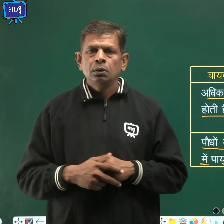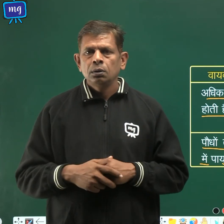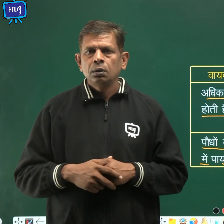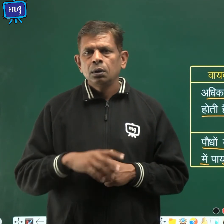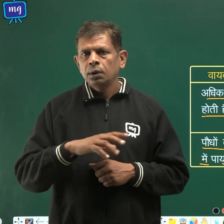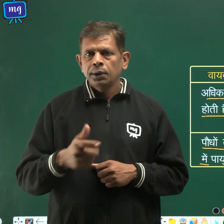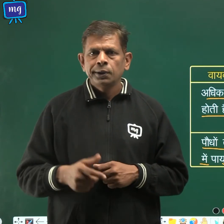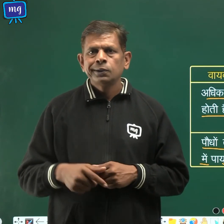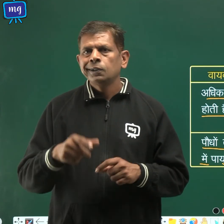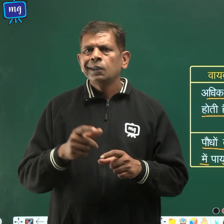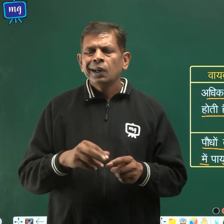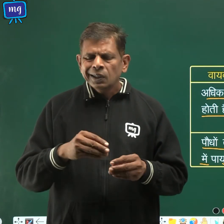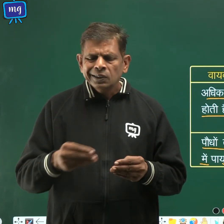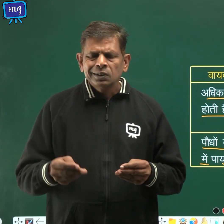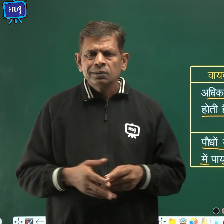यीस्ट में